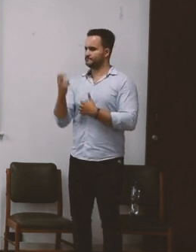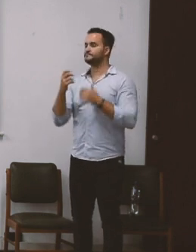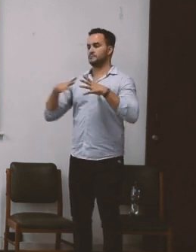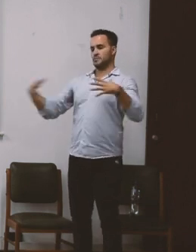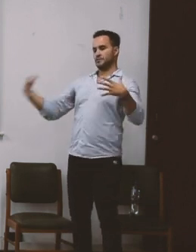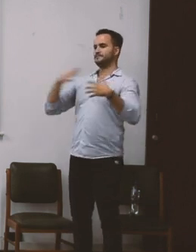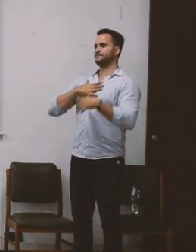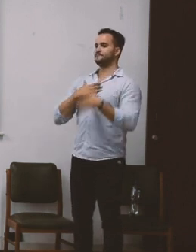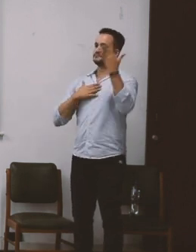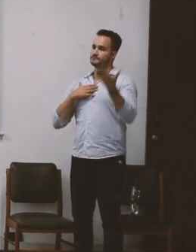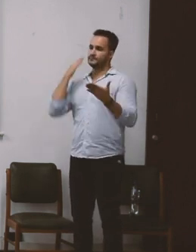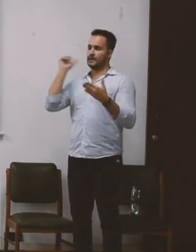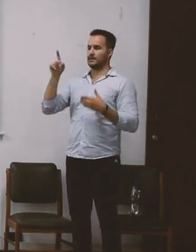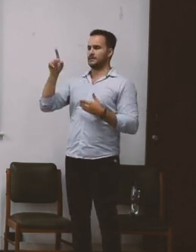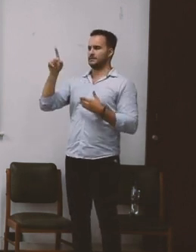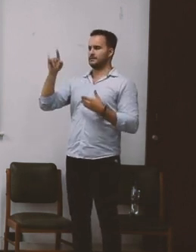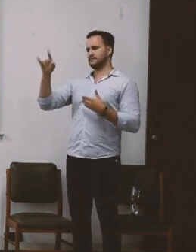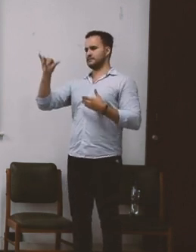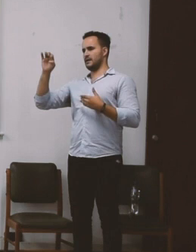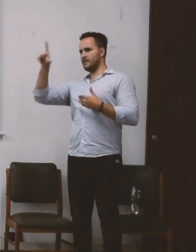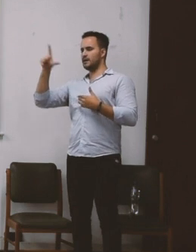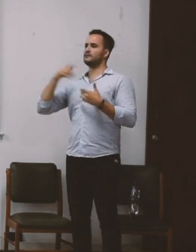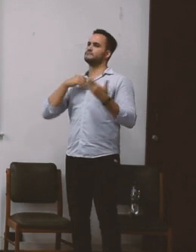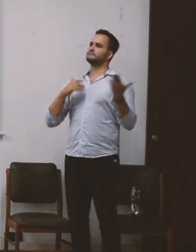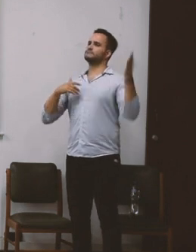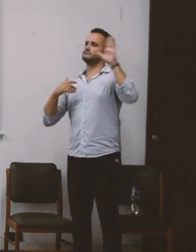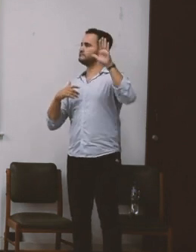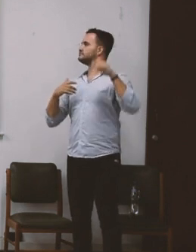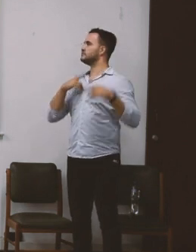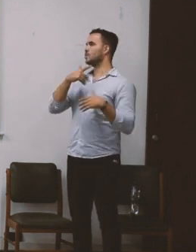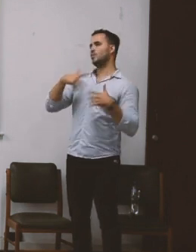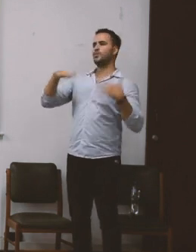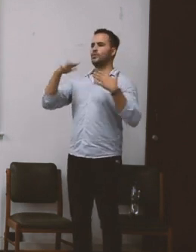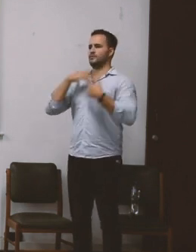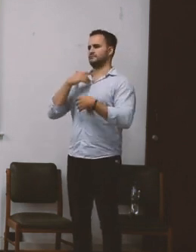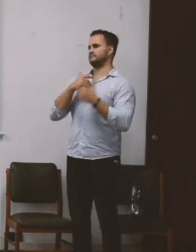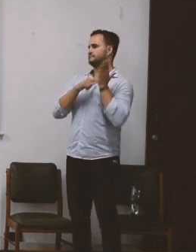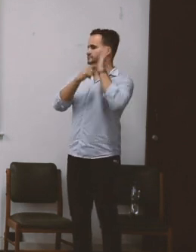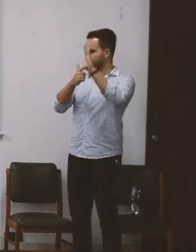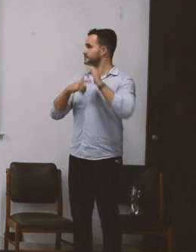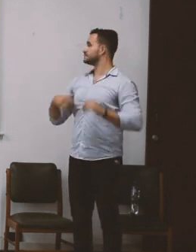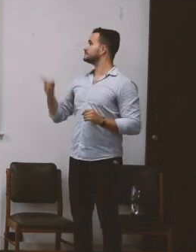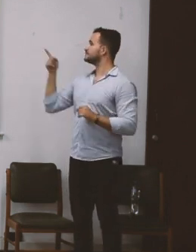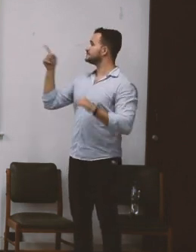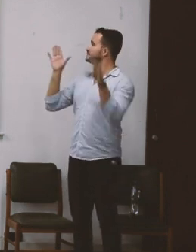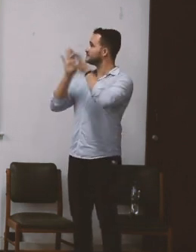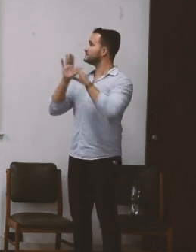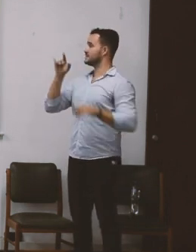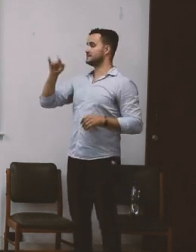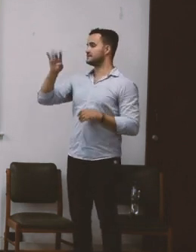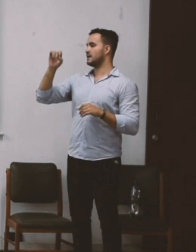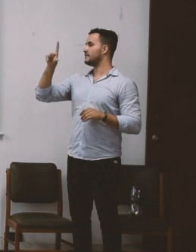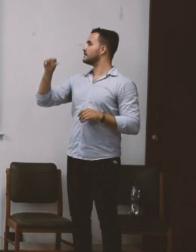la guatemalteca Isabel Sprickmull como figura inspiracional. La siguiente. Bueno, en imagen tienen a Isabel